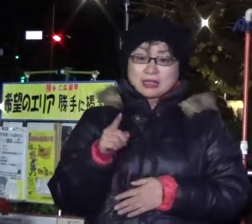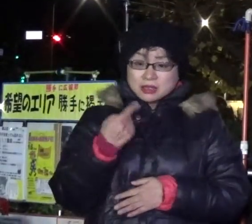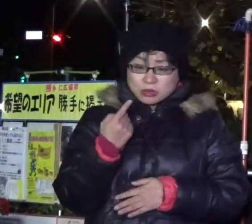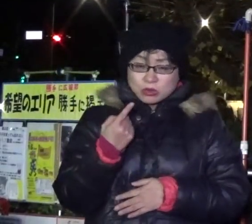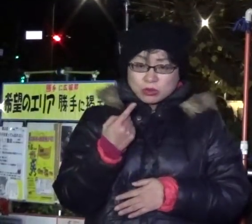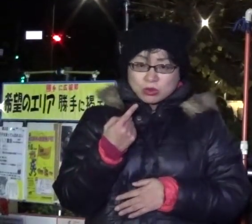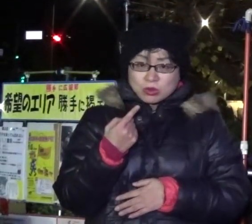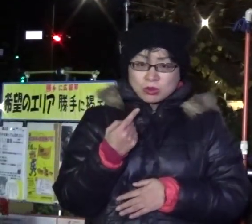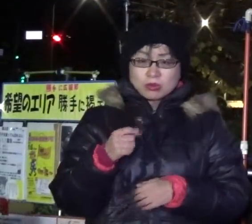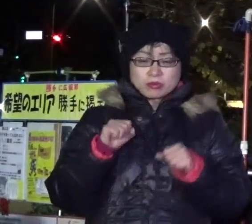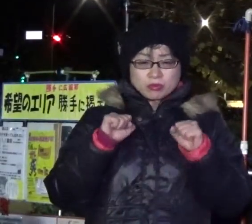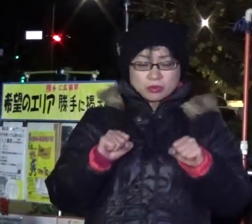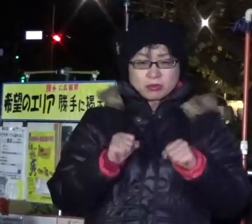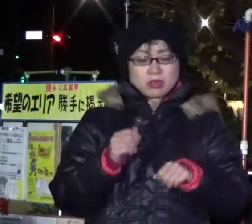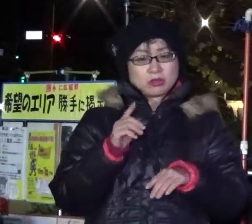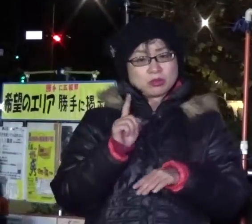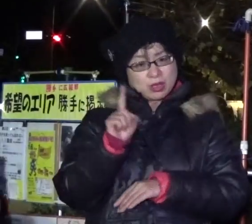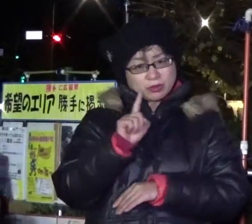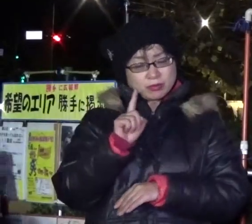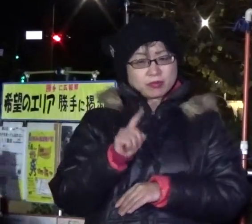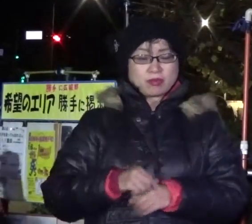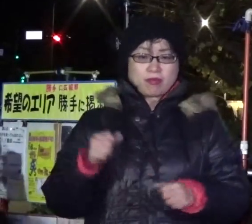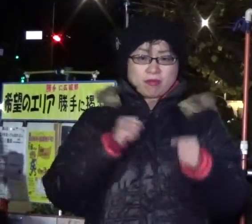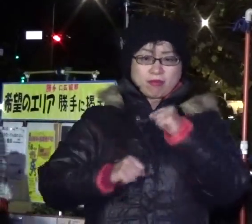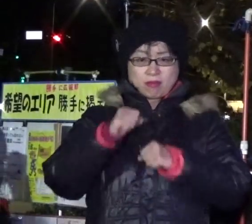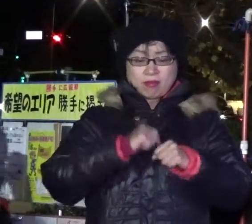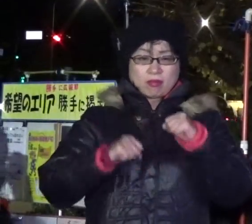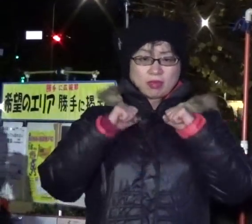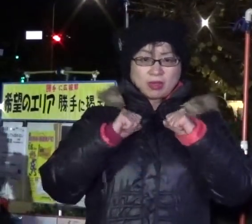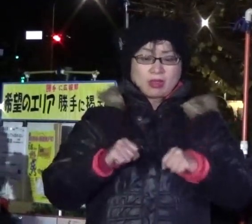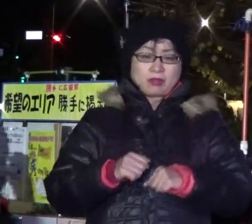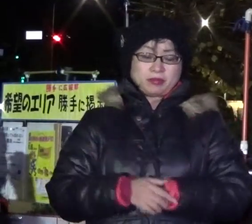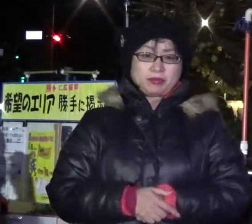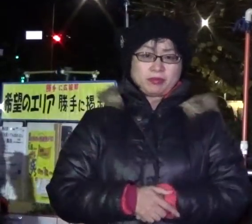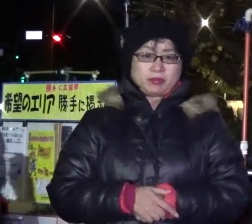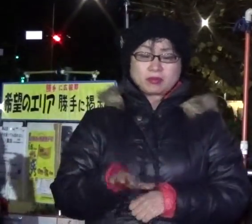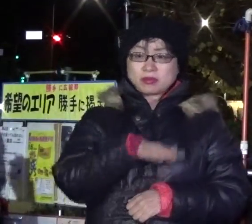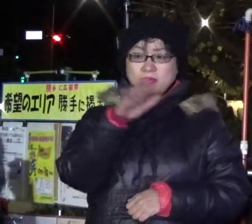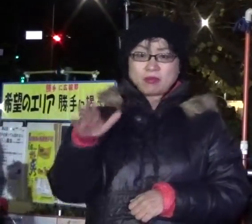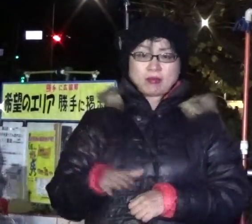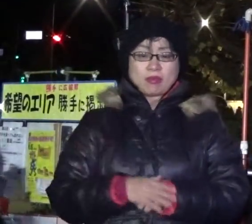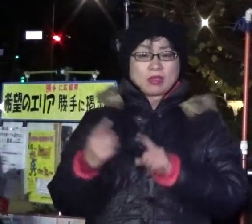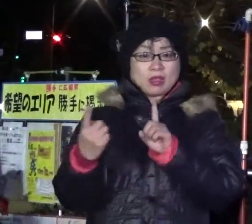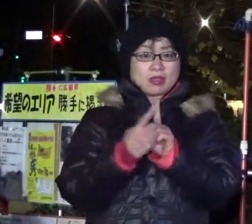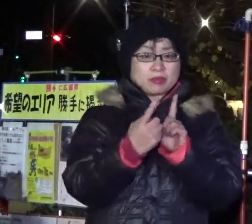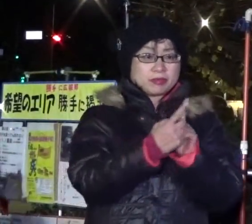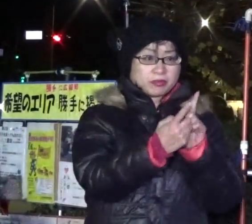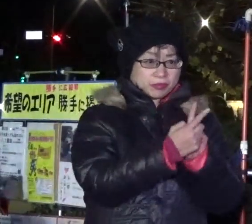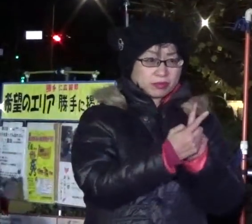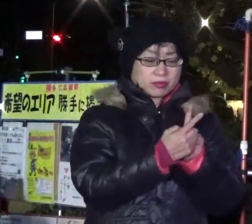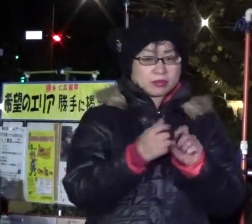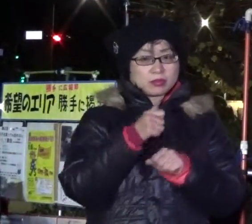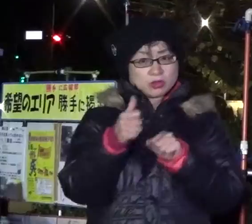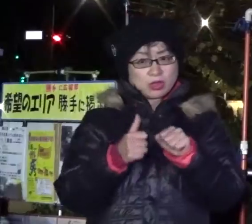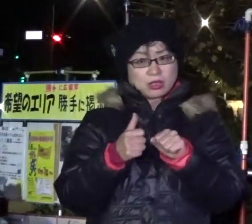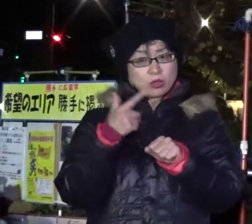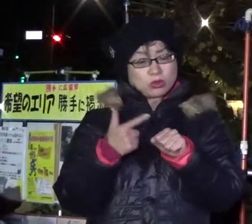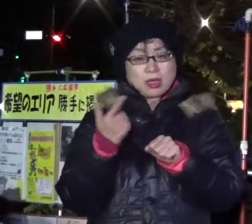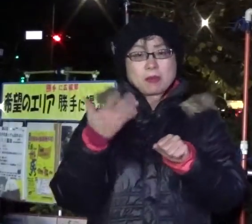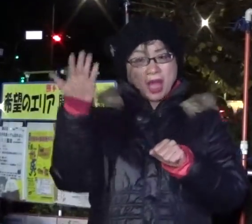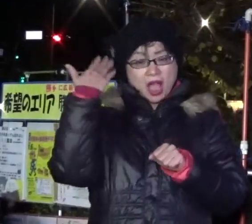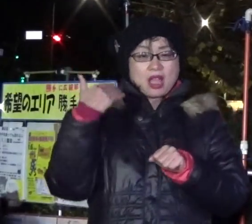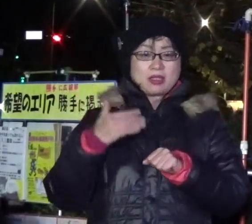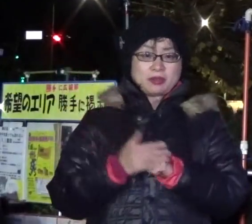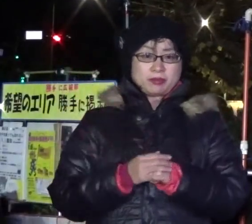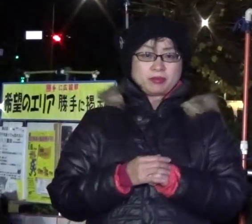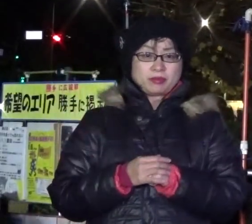かしなきゃなっていう思いで行動してきました。ここの皆さんに出会ったのも5、6年前、最初は多